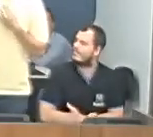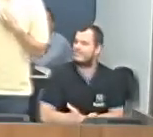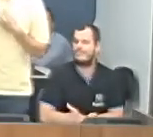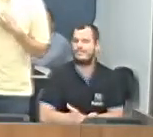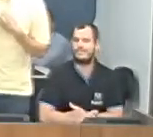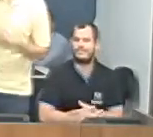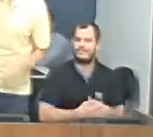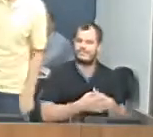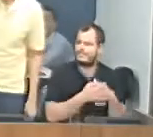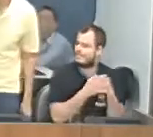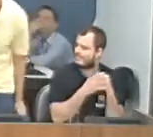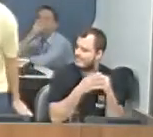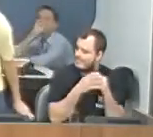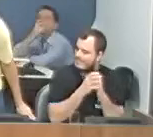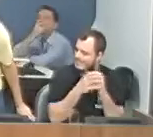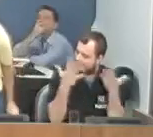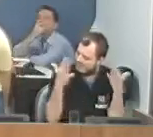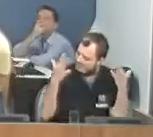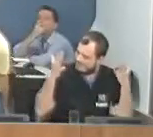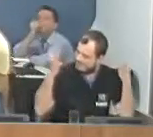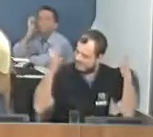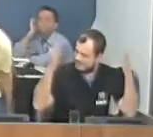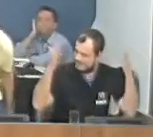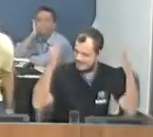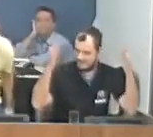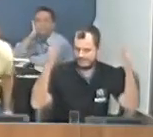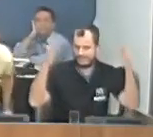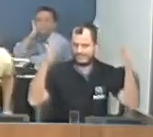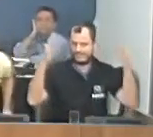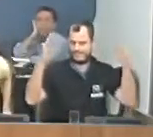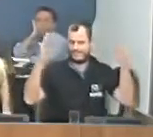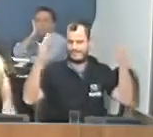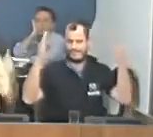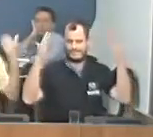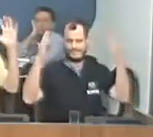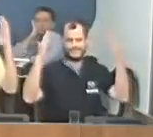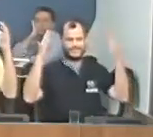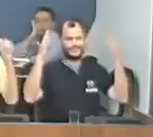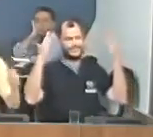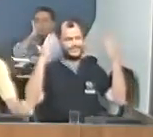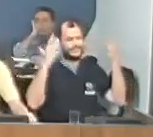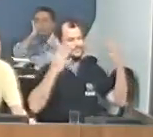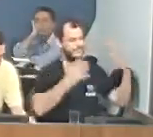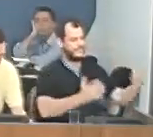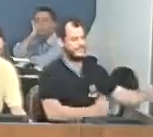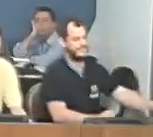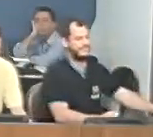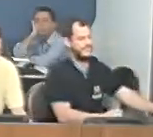nossa comunidade obrigado obrigado pela sua participação